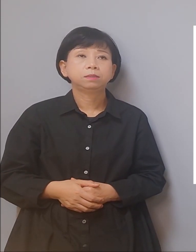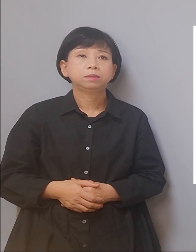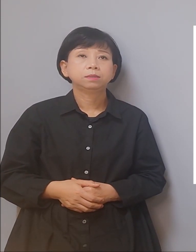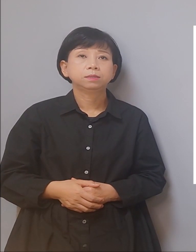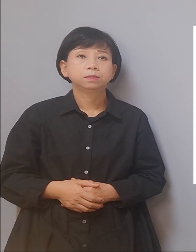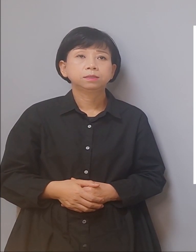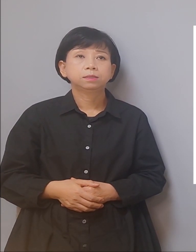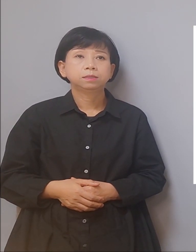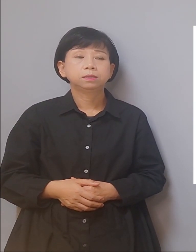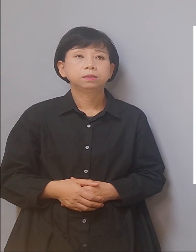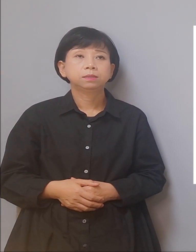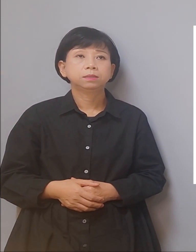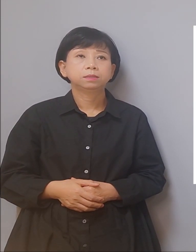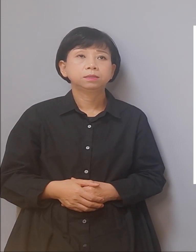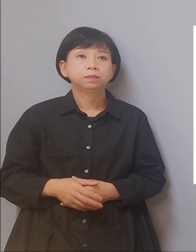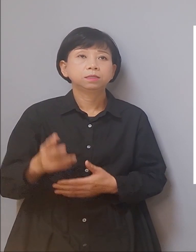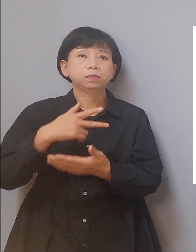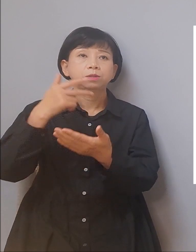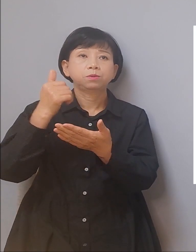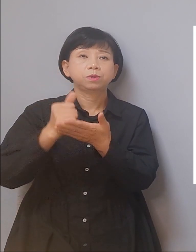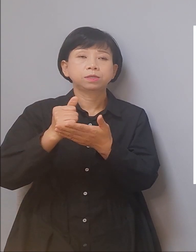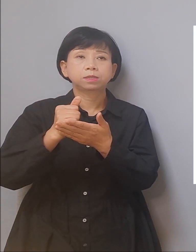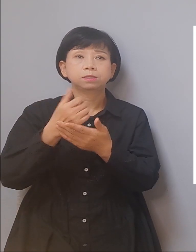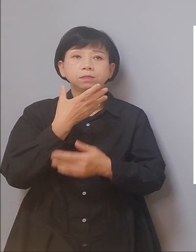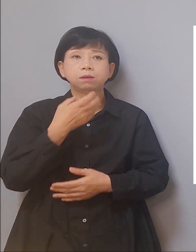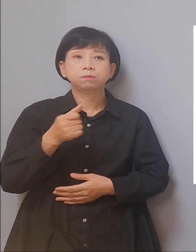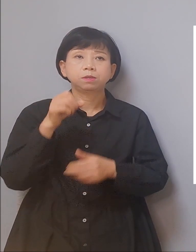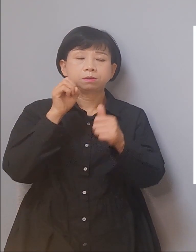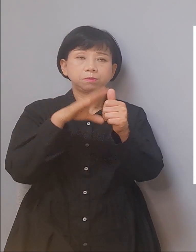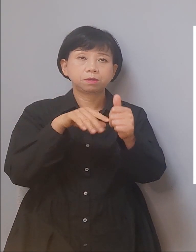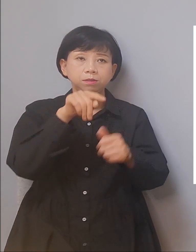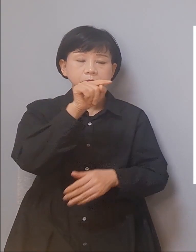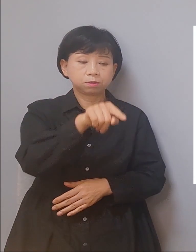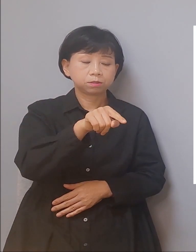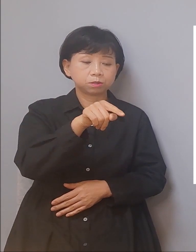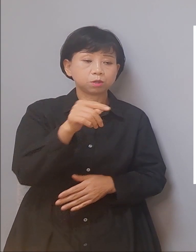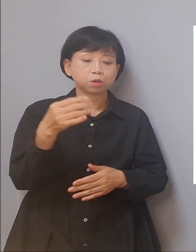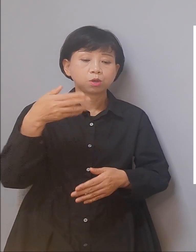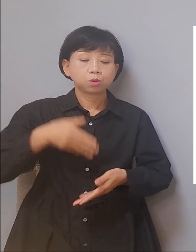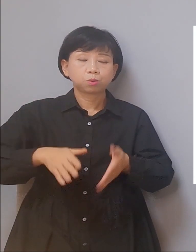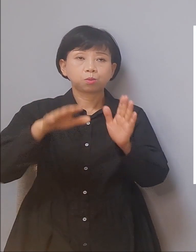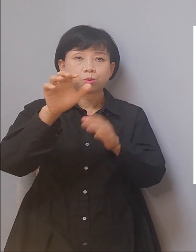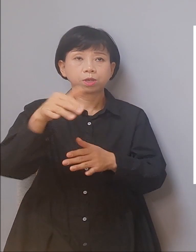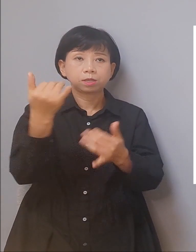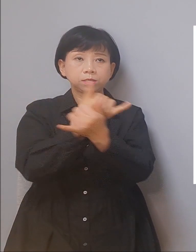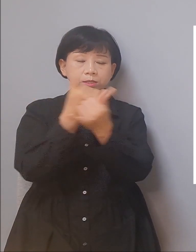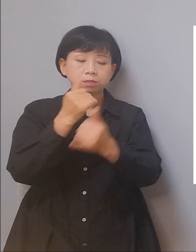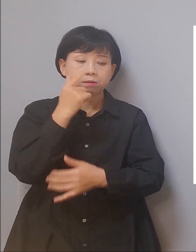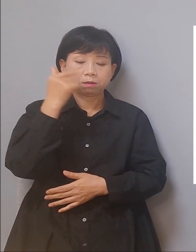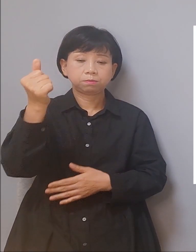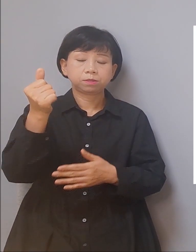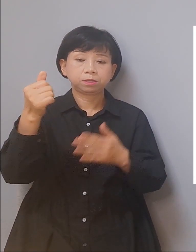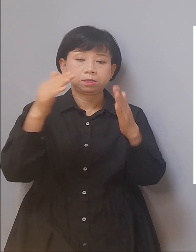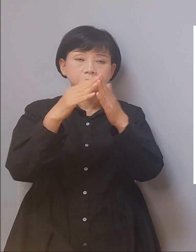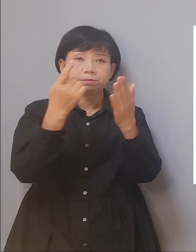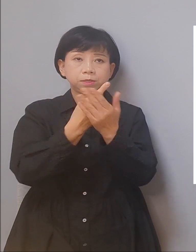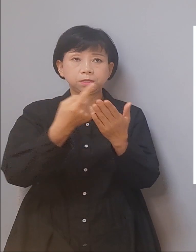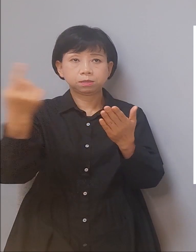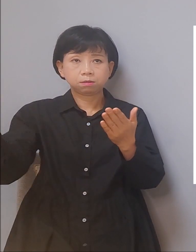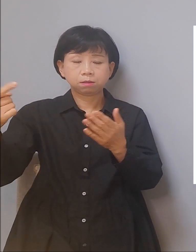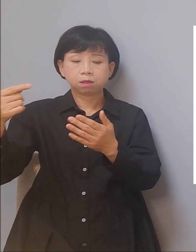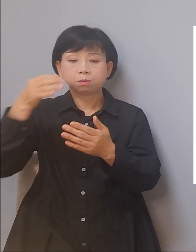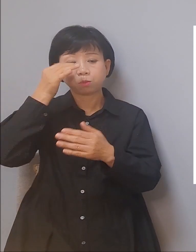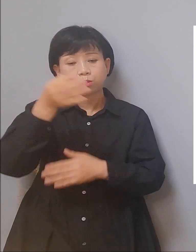제12장 여호와께서 아브라함에게 이르시되 너는 너희 고향과 친척과 아버지의 집을 떠나 내가